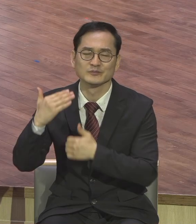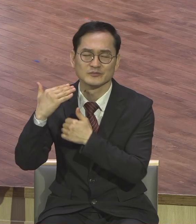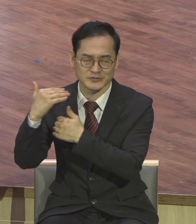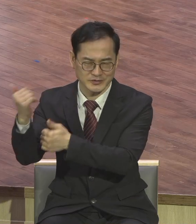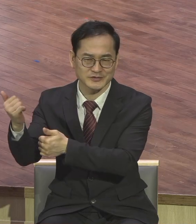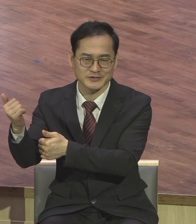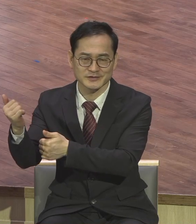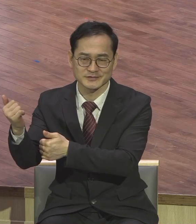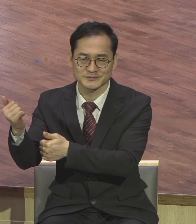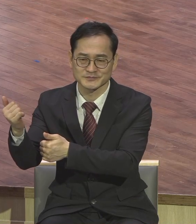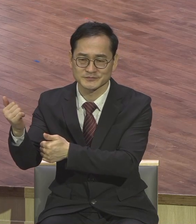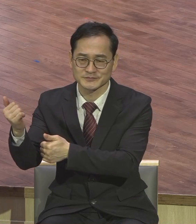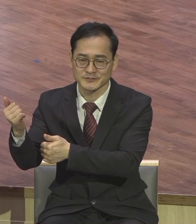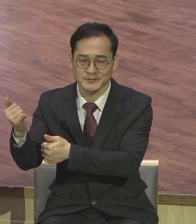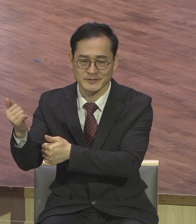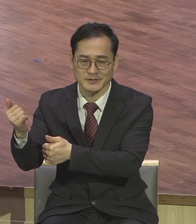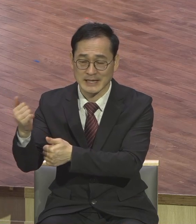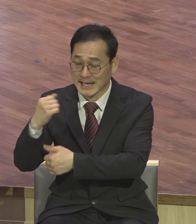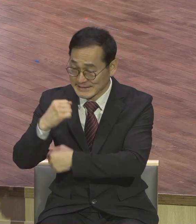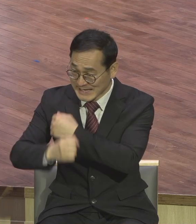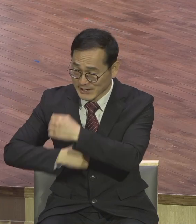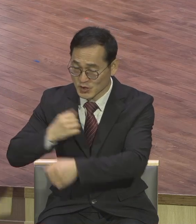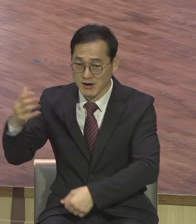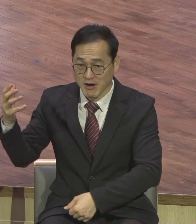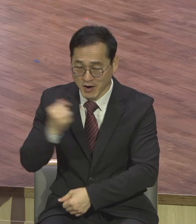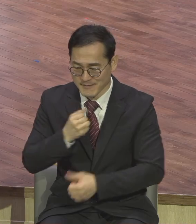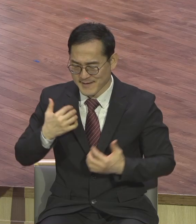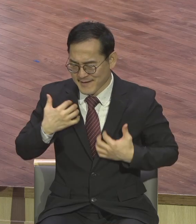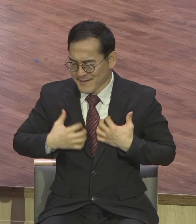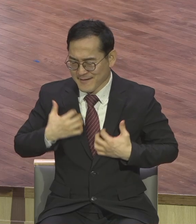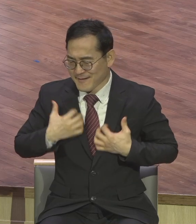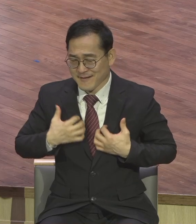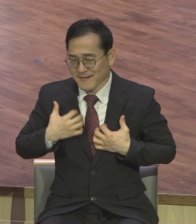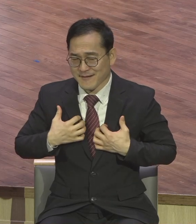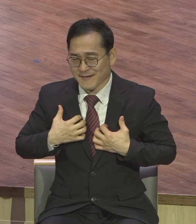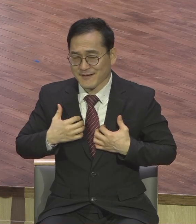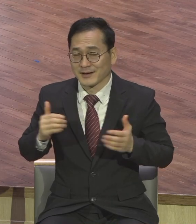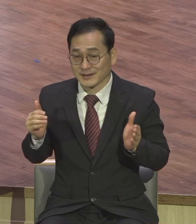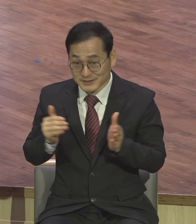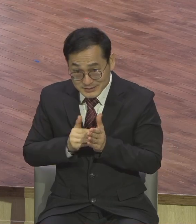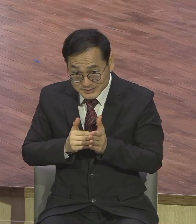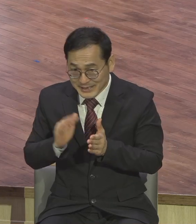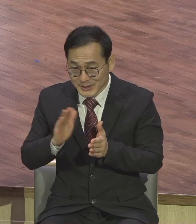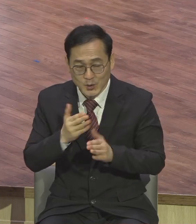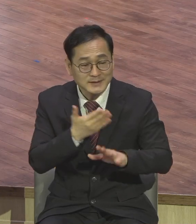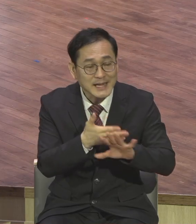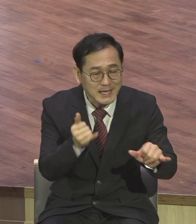그 자유함을 다른 사람도 누를 수 있도록 인도해 줘야 돼요.